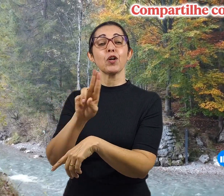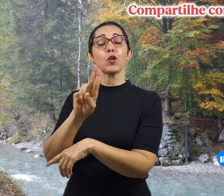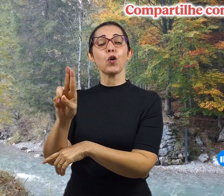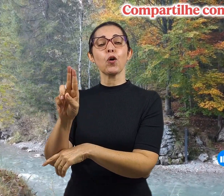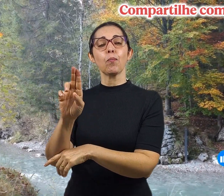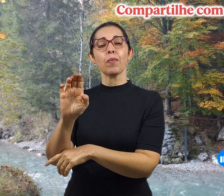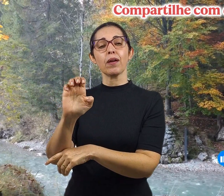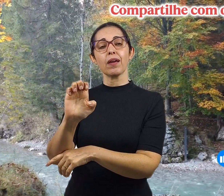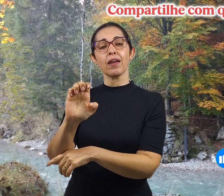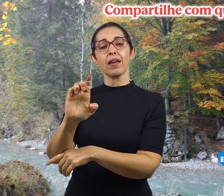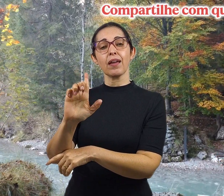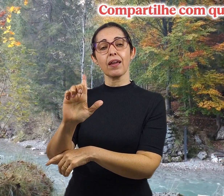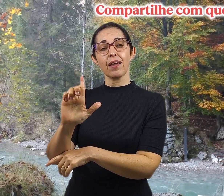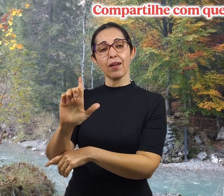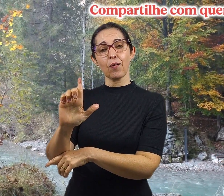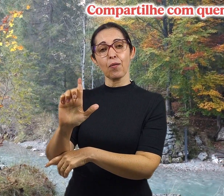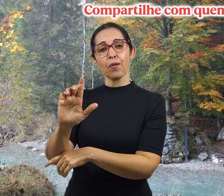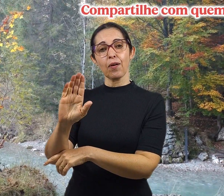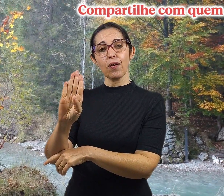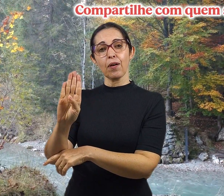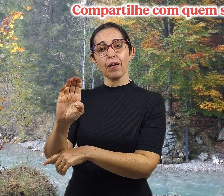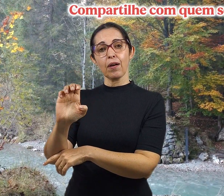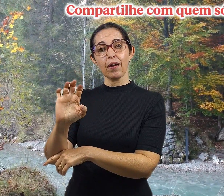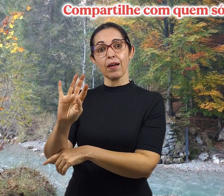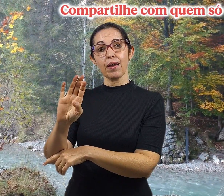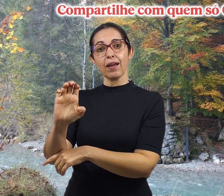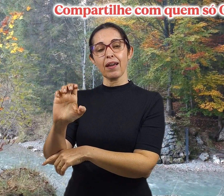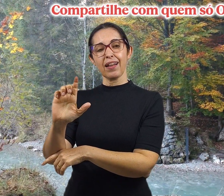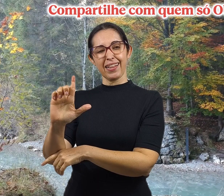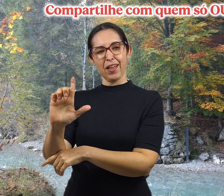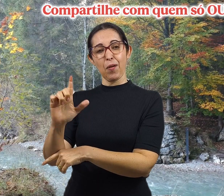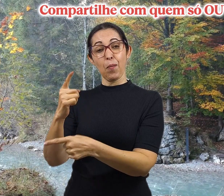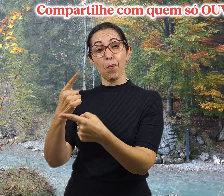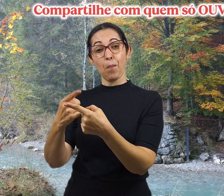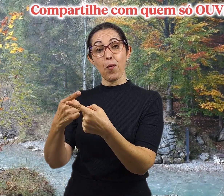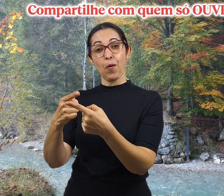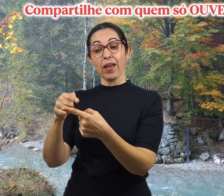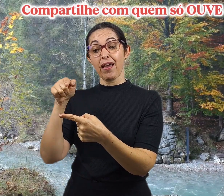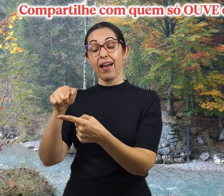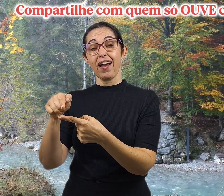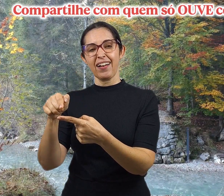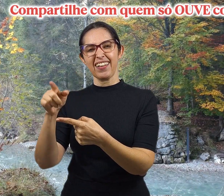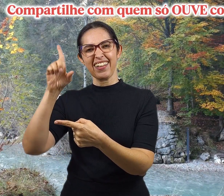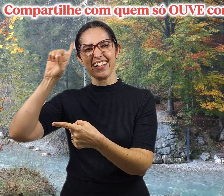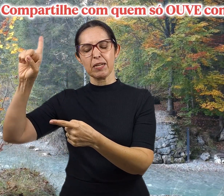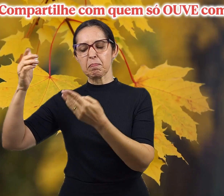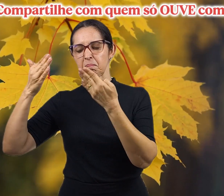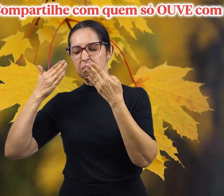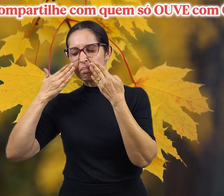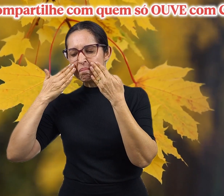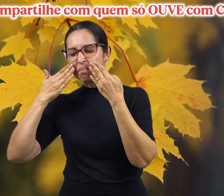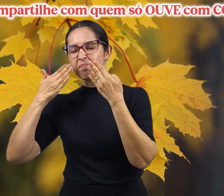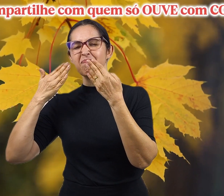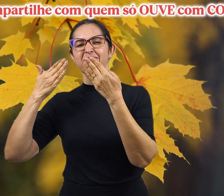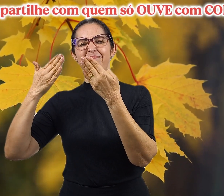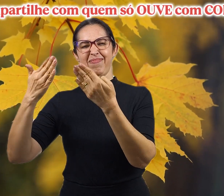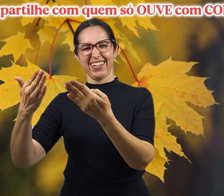Betel, porquanto Deus ali se lhe tinha manifestado quando fugia diante